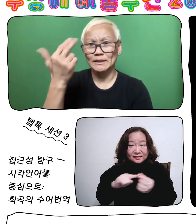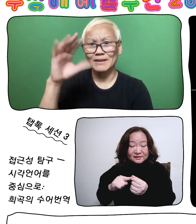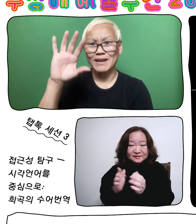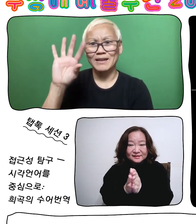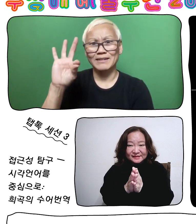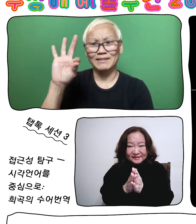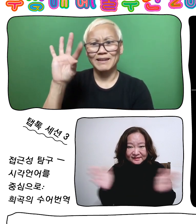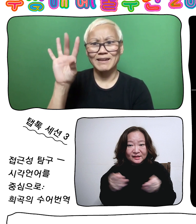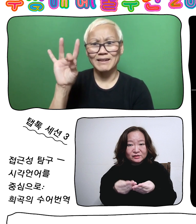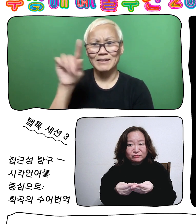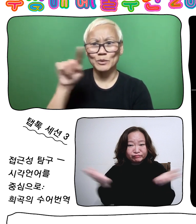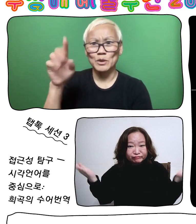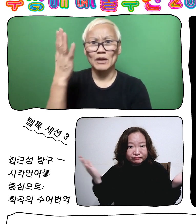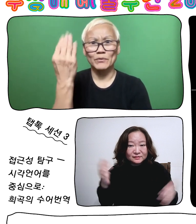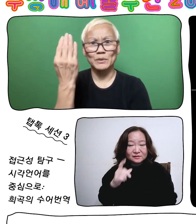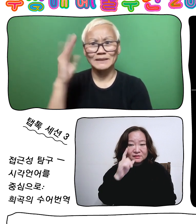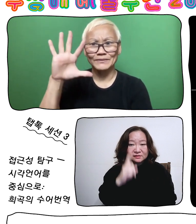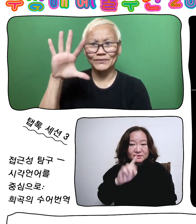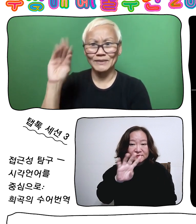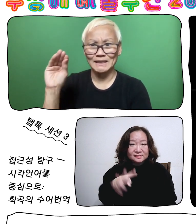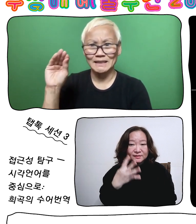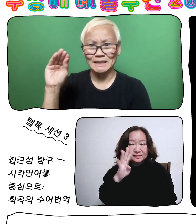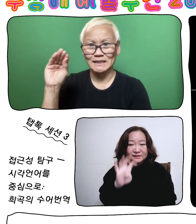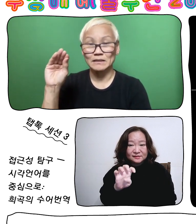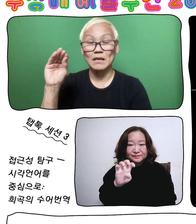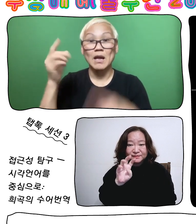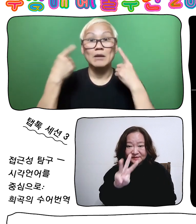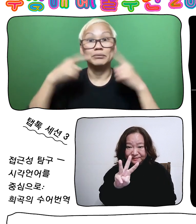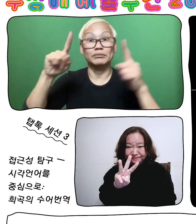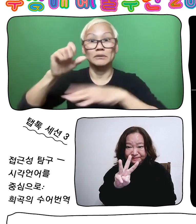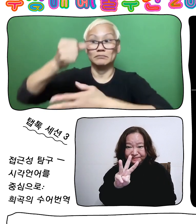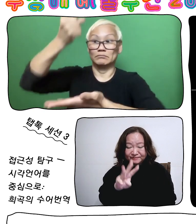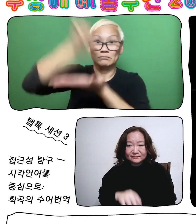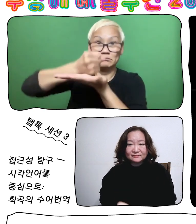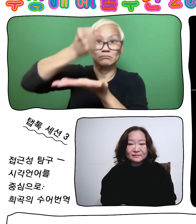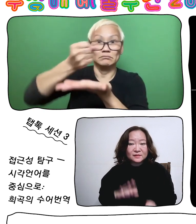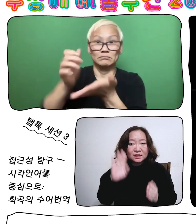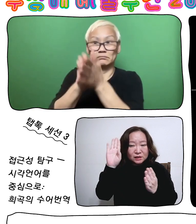한글이 만들어져 반포된 것은 1443년이며